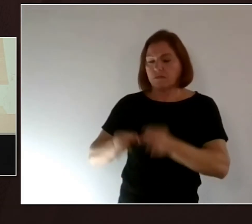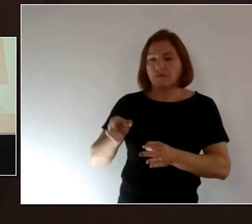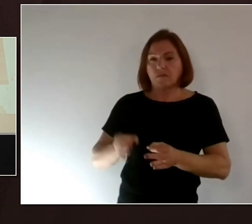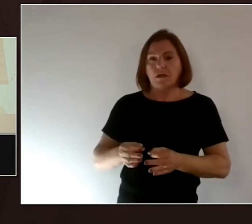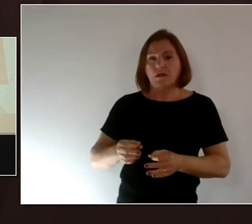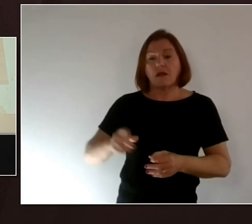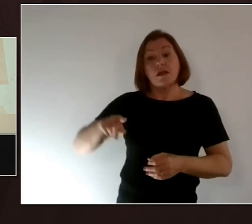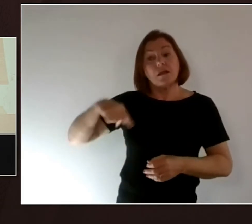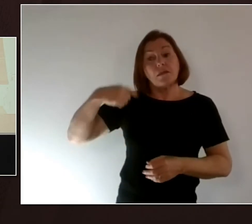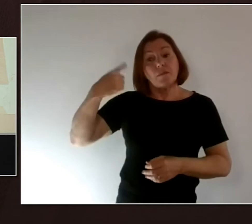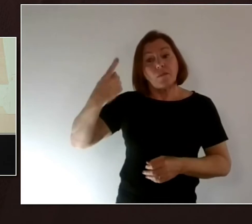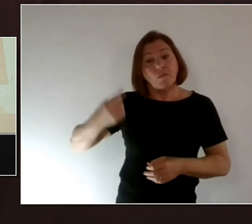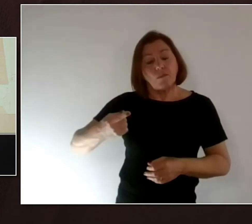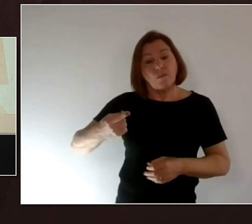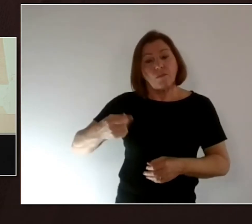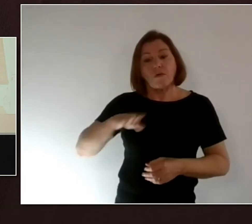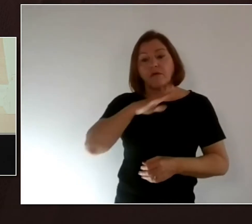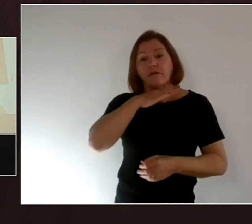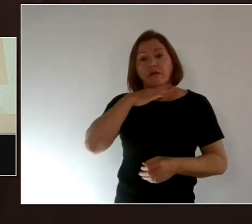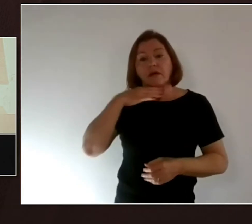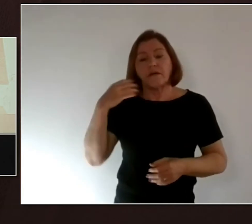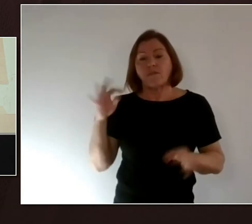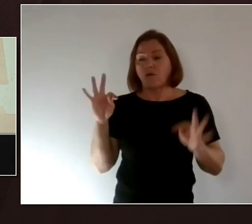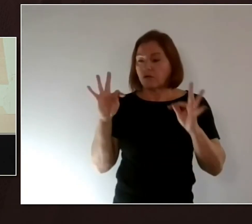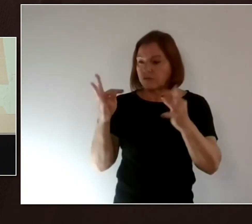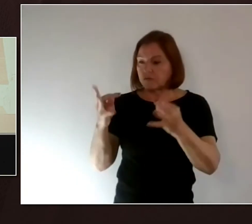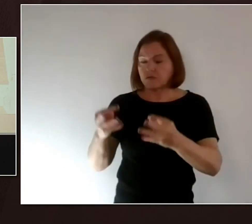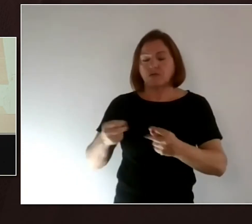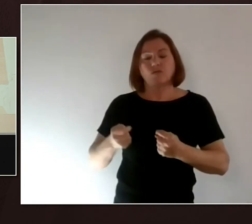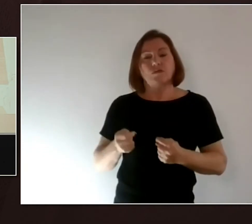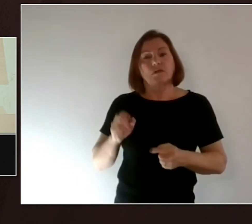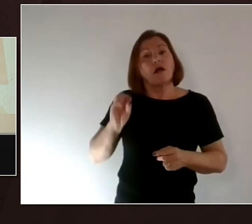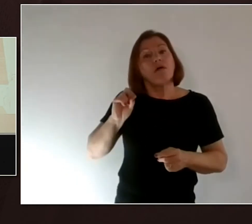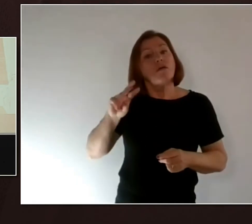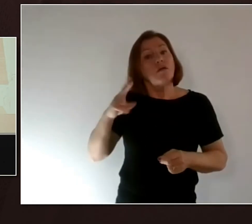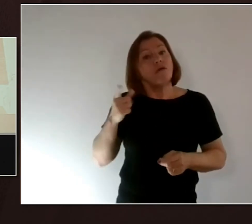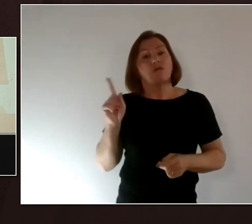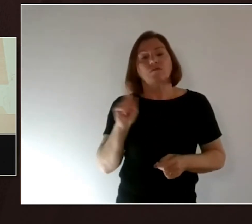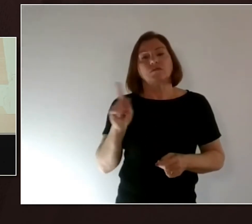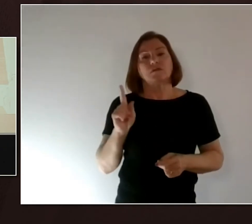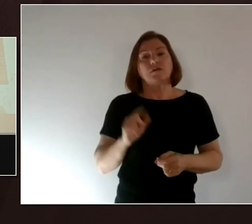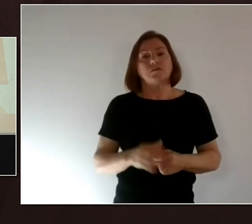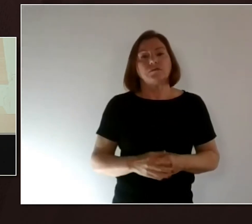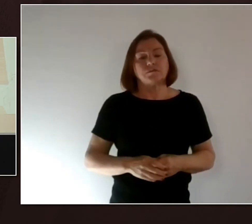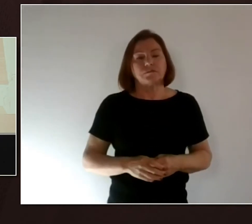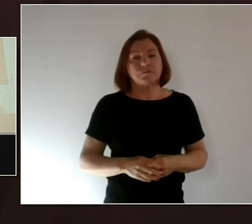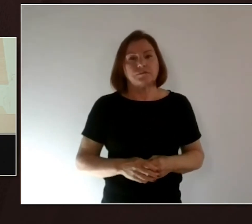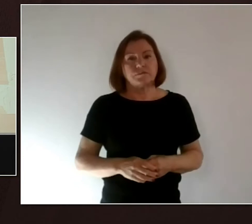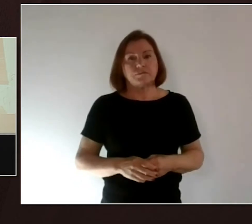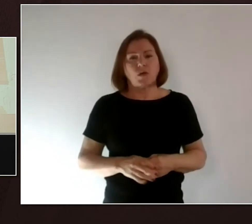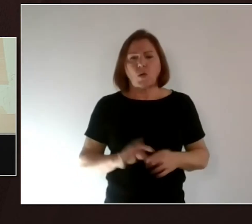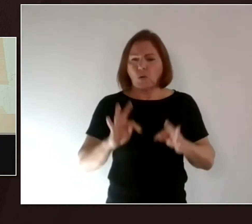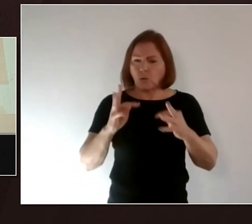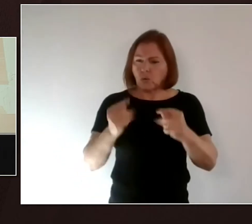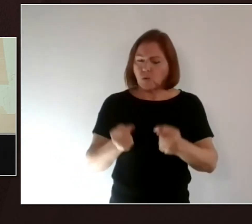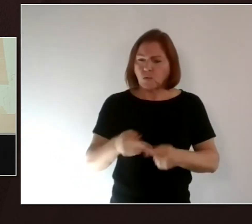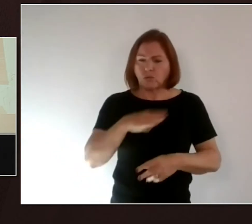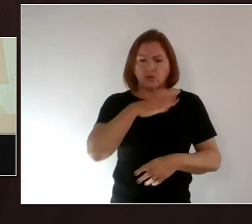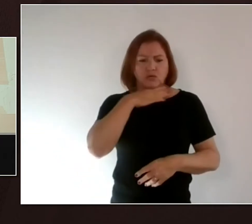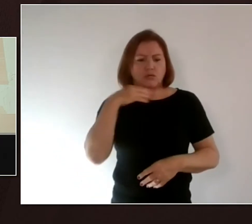não, tá? Então vamos lá. Todo homem pecador está destinado a morrer uma vez e depois disso vem o